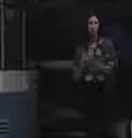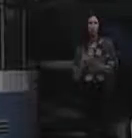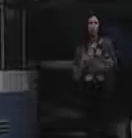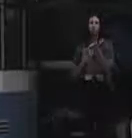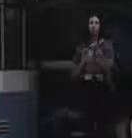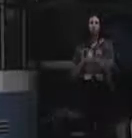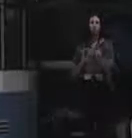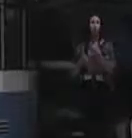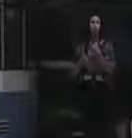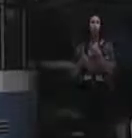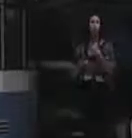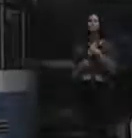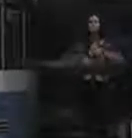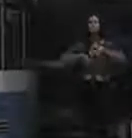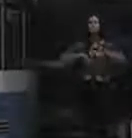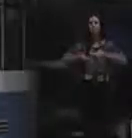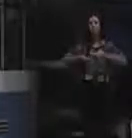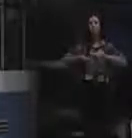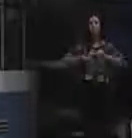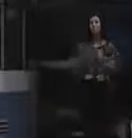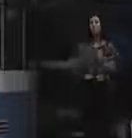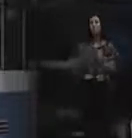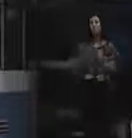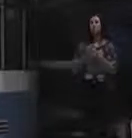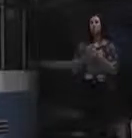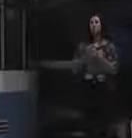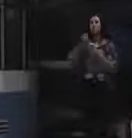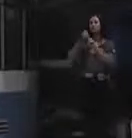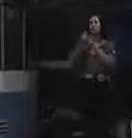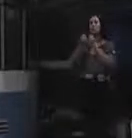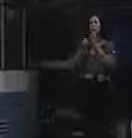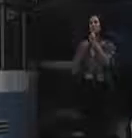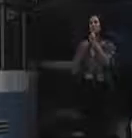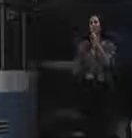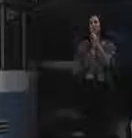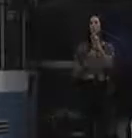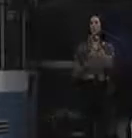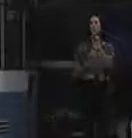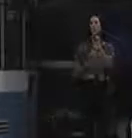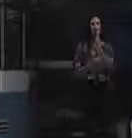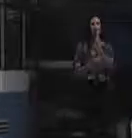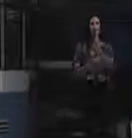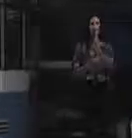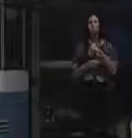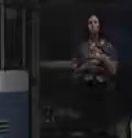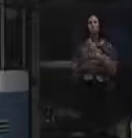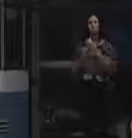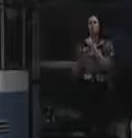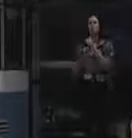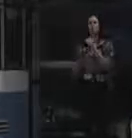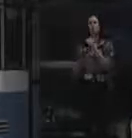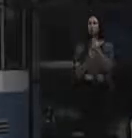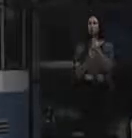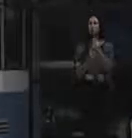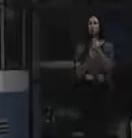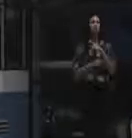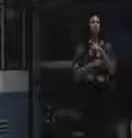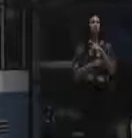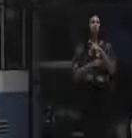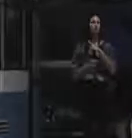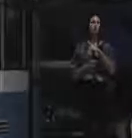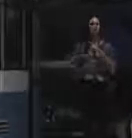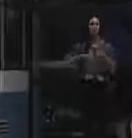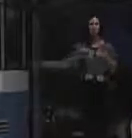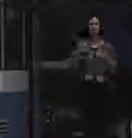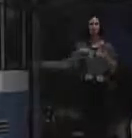ou tomador do serviço, custa de R$ 5.000. Inciso 15º, por declaração